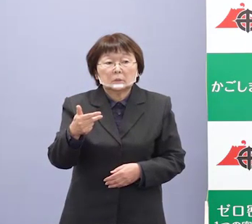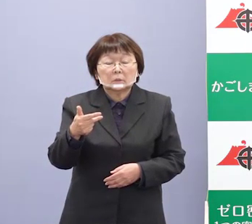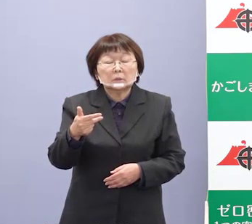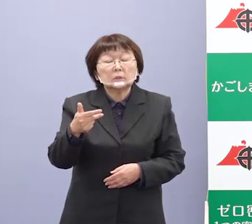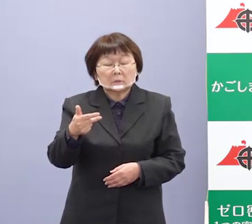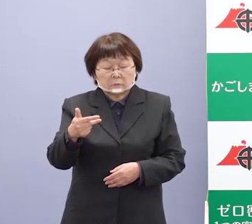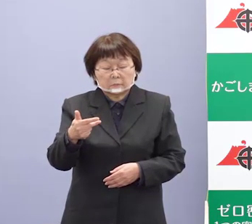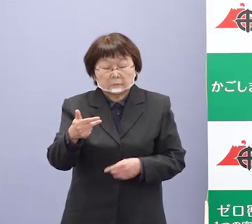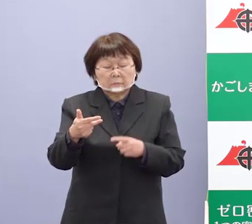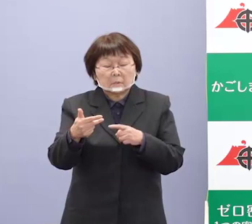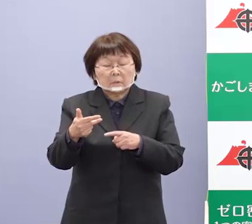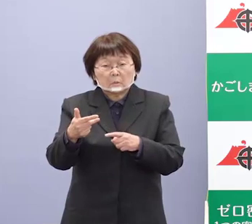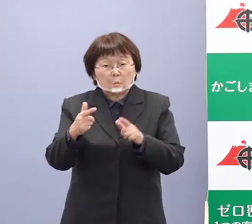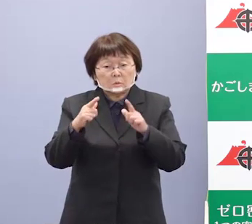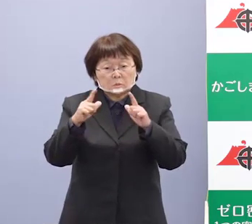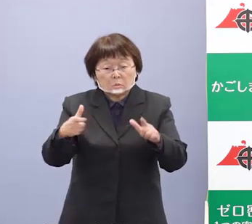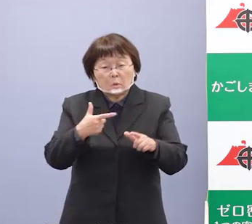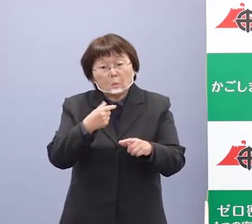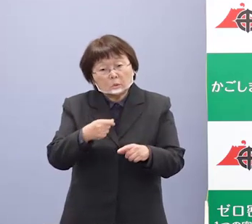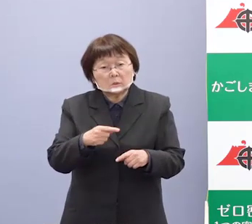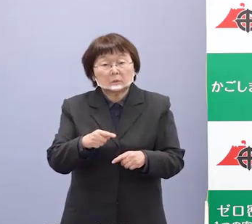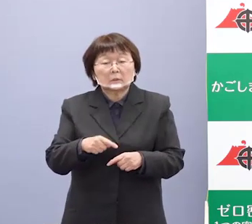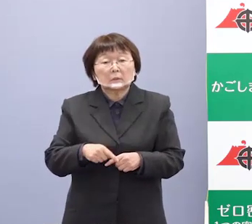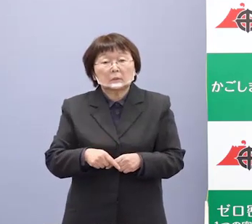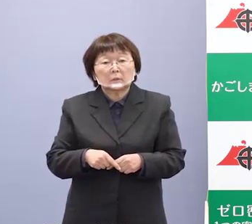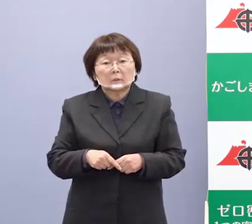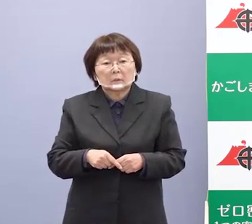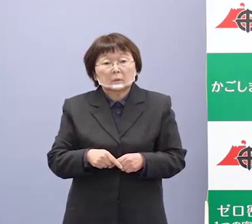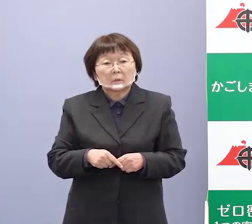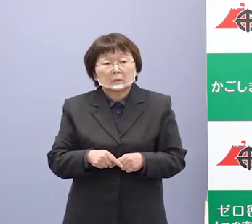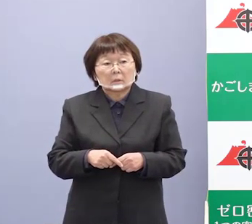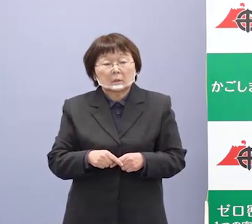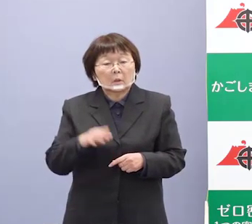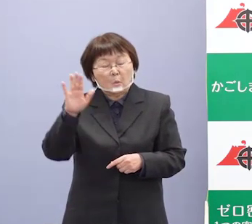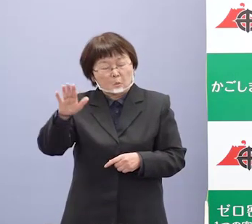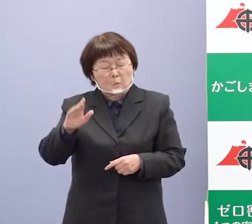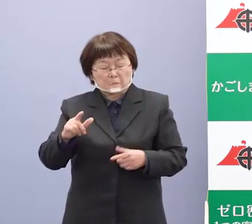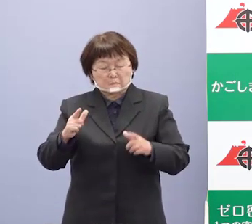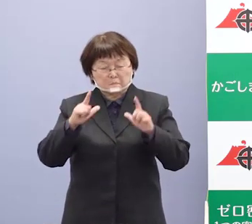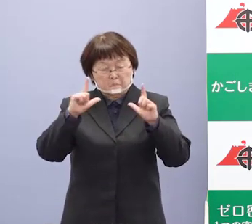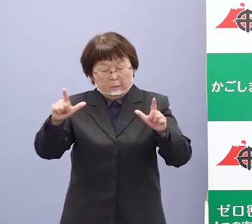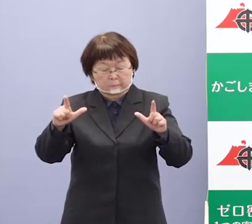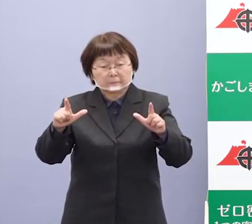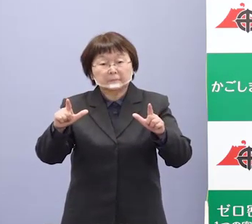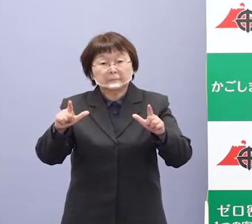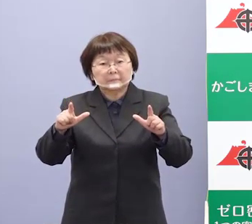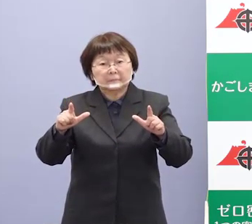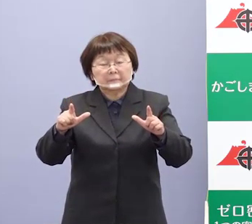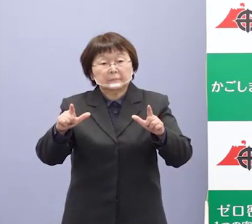していってほしいというふうに委員長もおっしゃっていて、まあ、そういったことをですね、今後主張されていくということだと思うんですが、